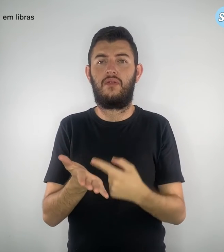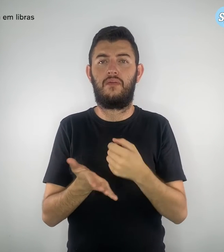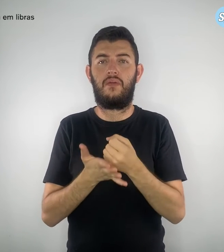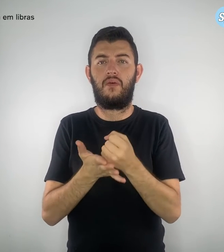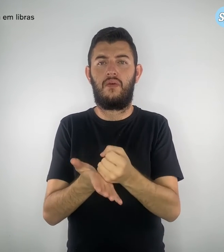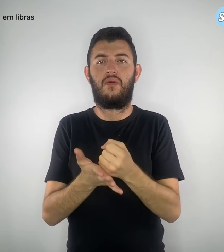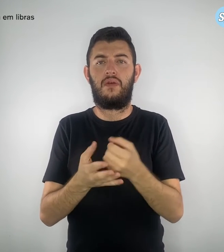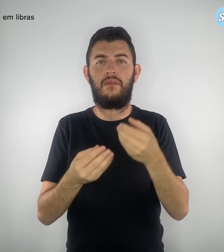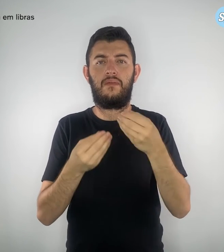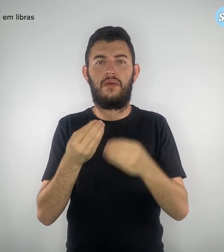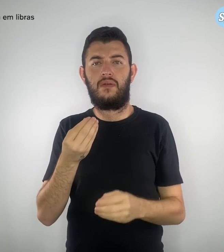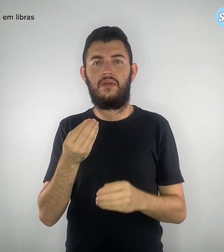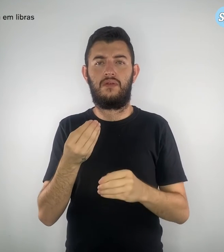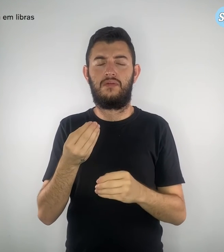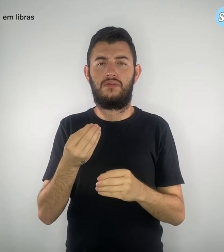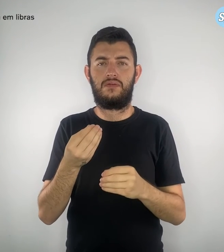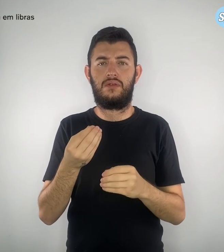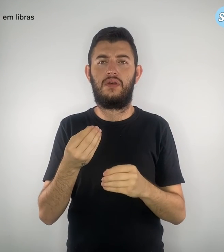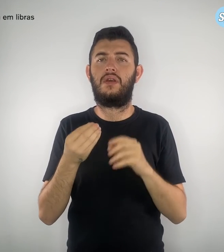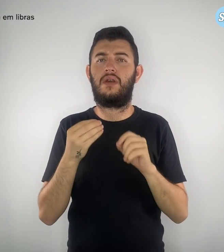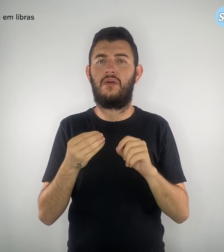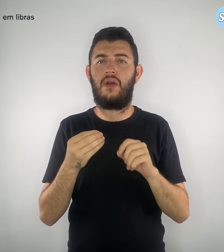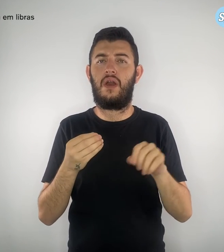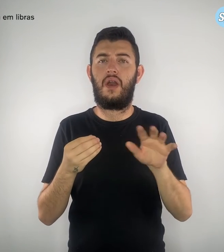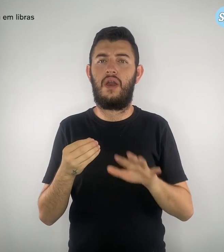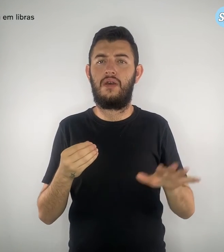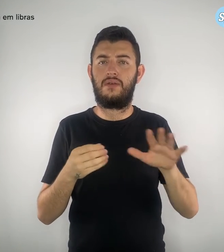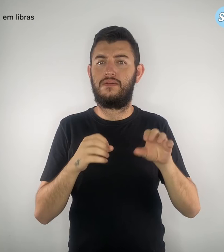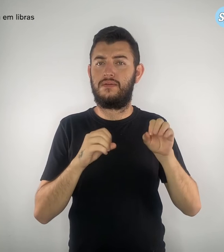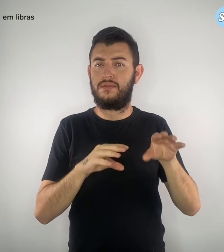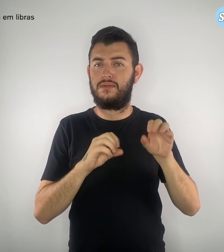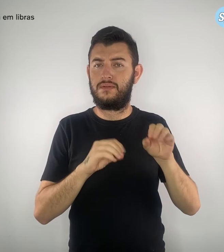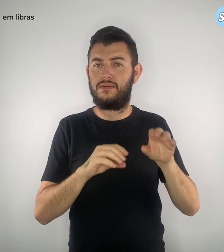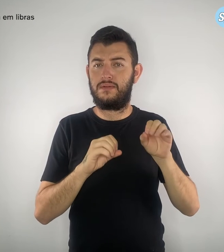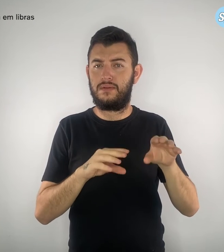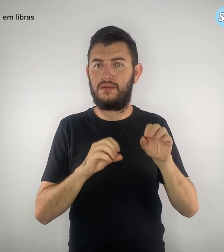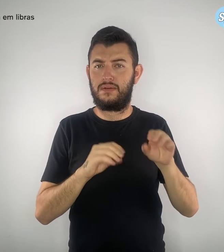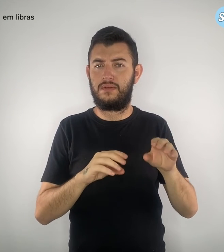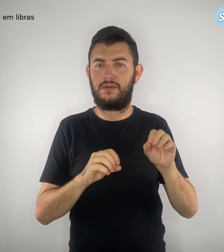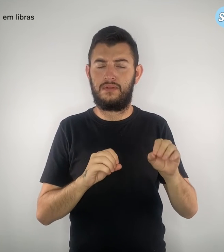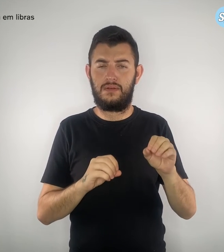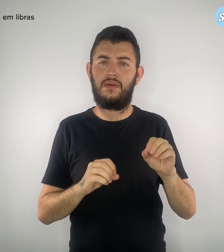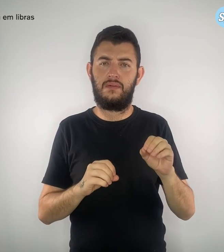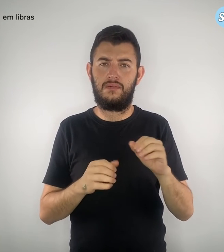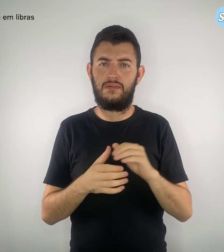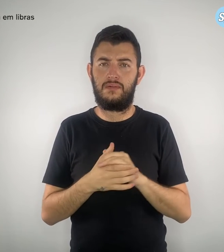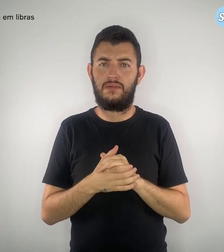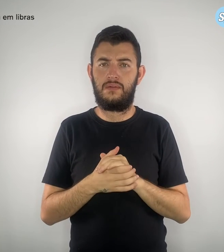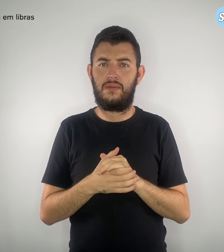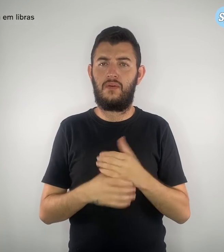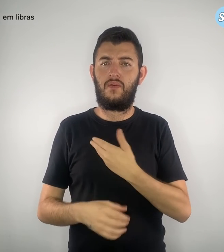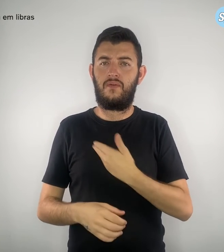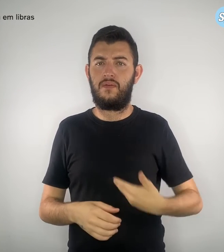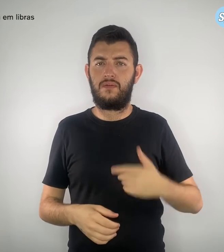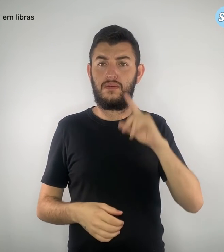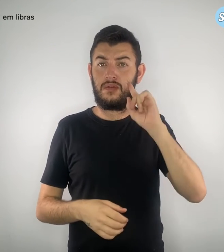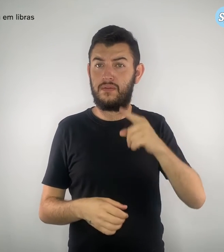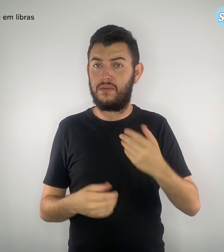afetam diretamente o magistério público. O governo determina que o serviço público pode ser